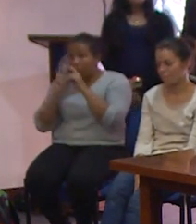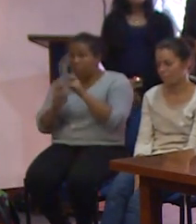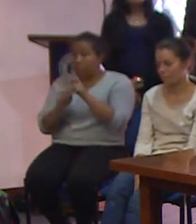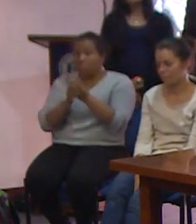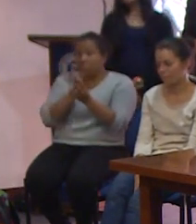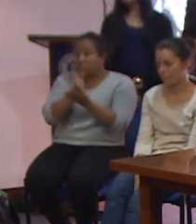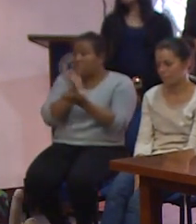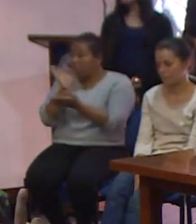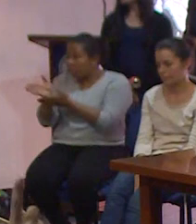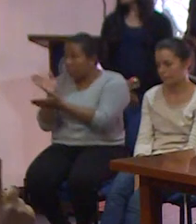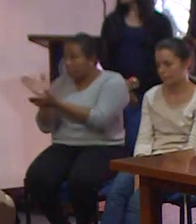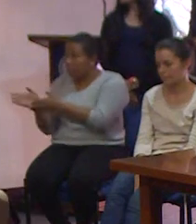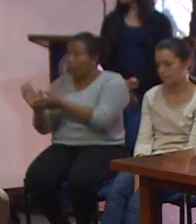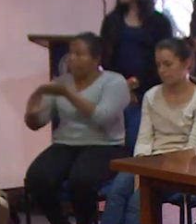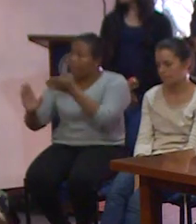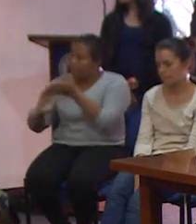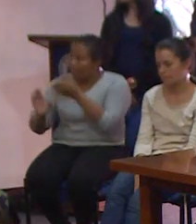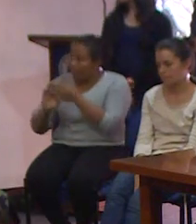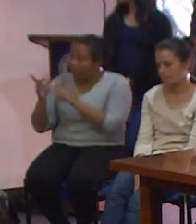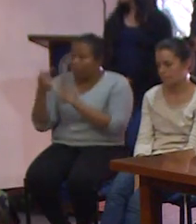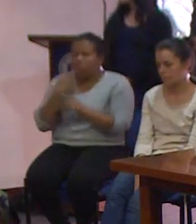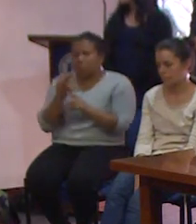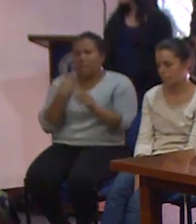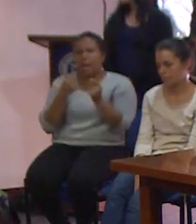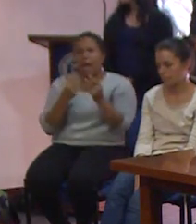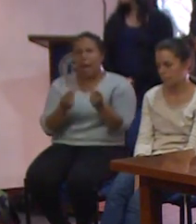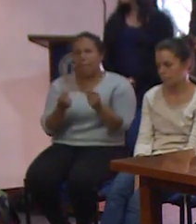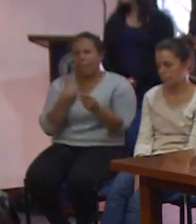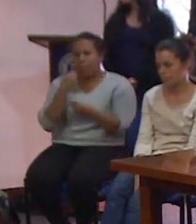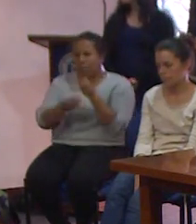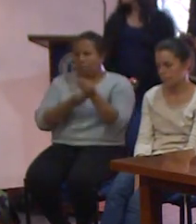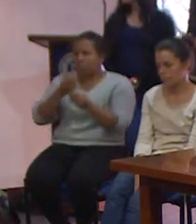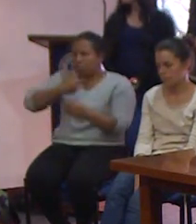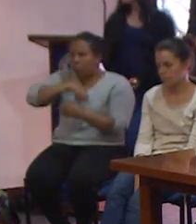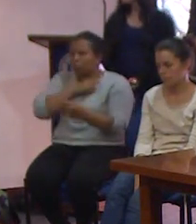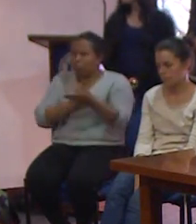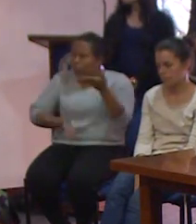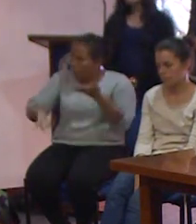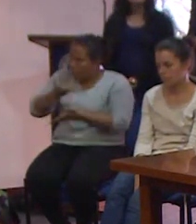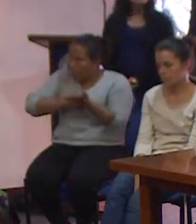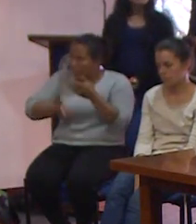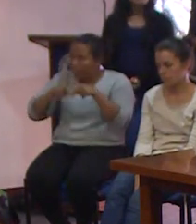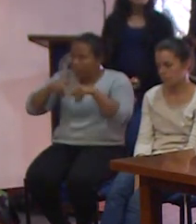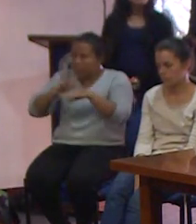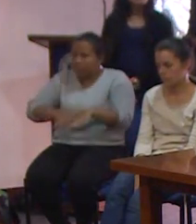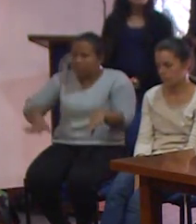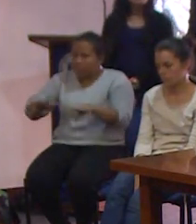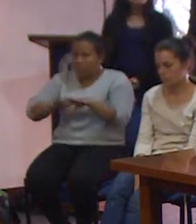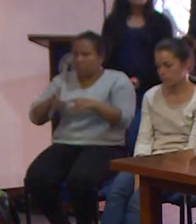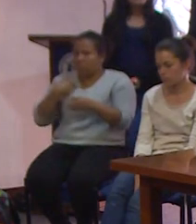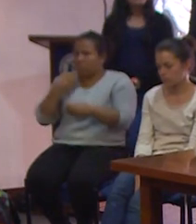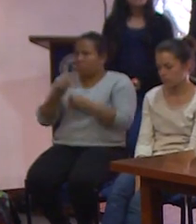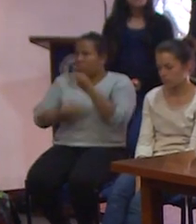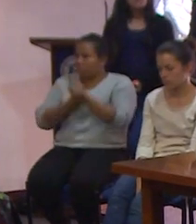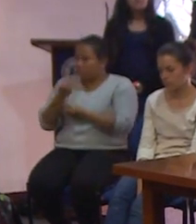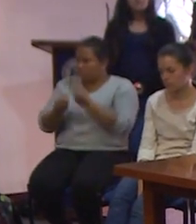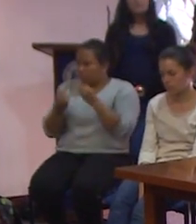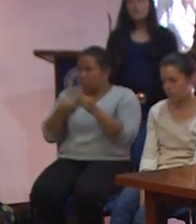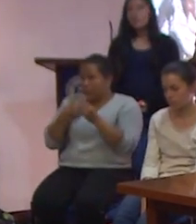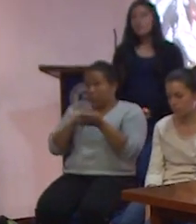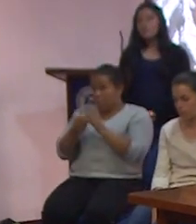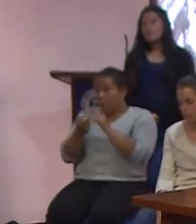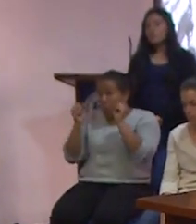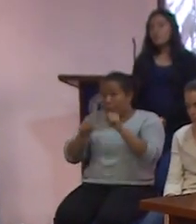Entonces, Perdón, de pronto una ronda rapidísima para que compartamos los espacios que a los cuales